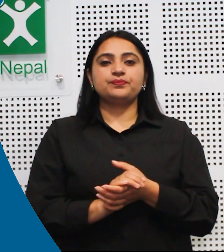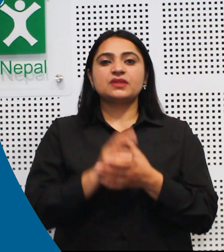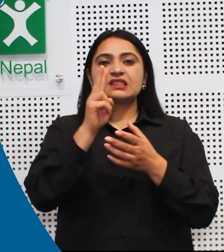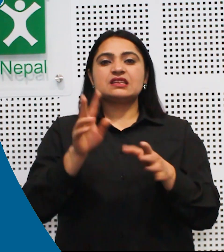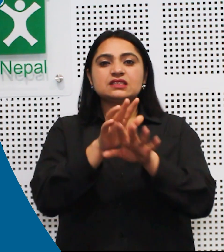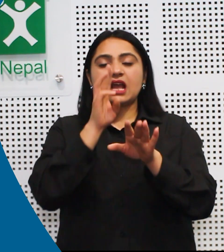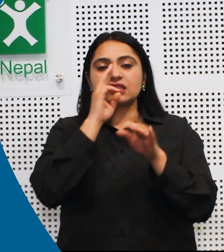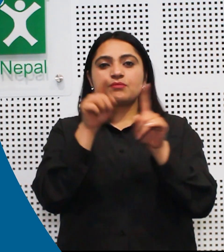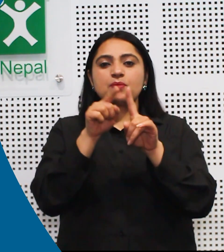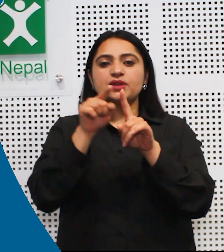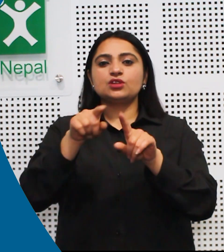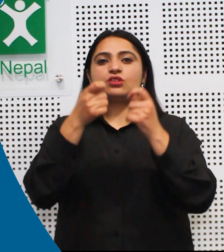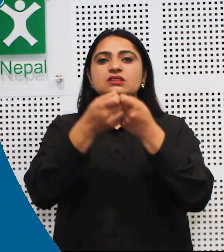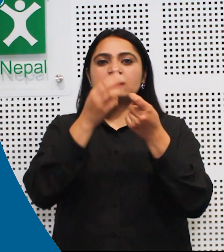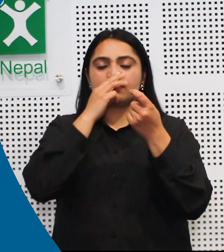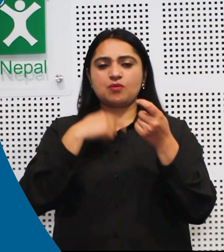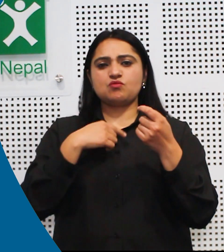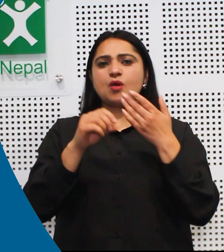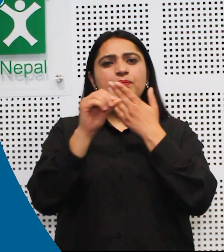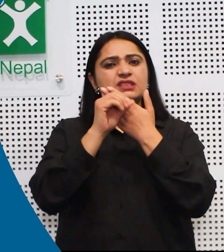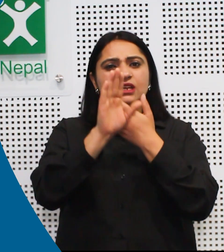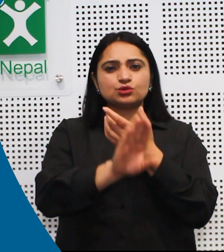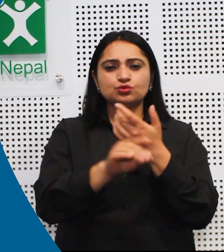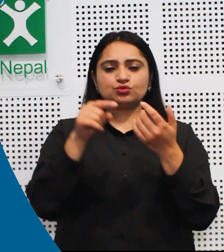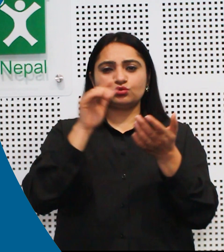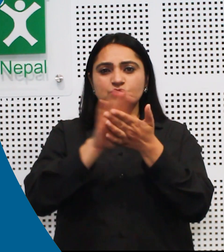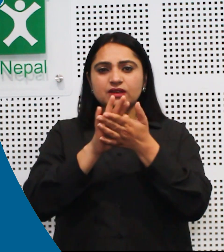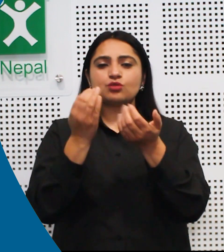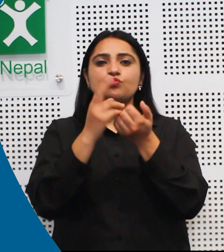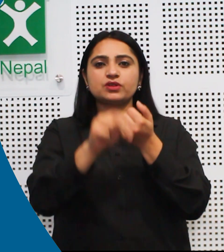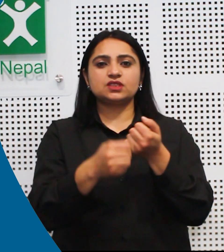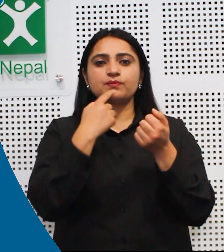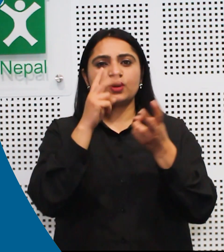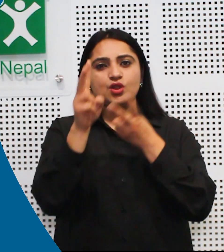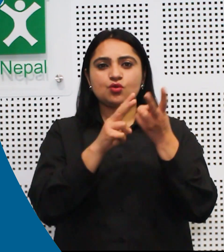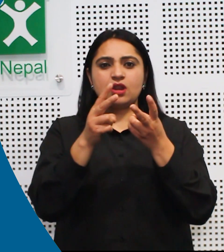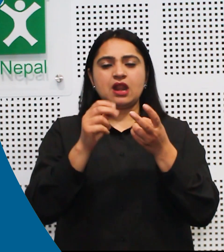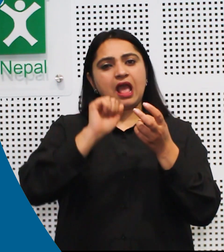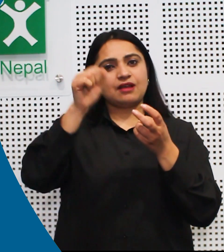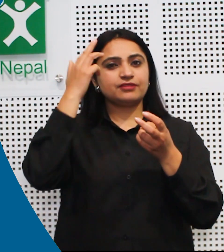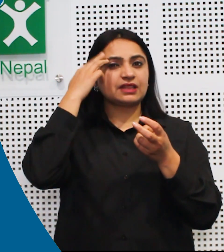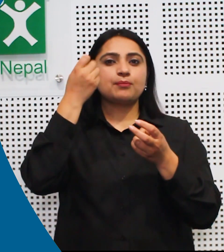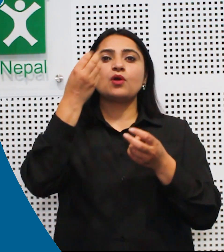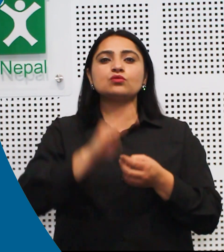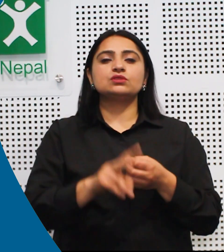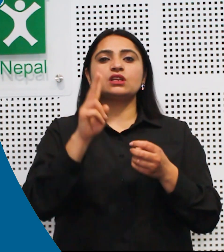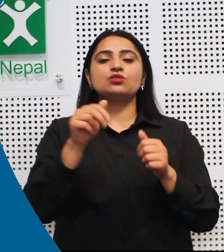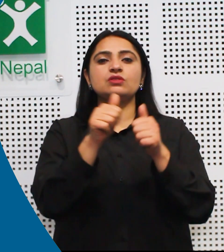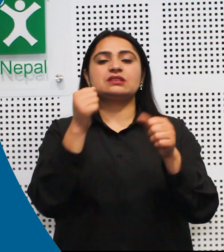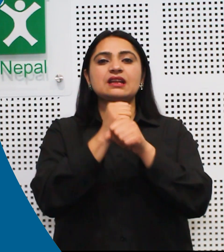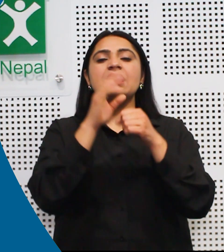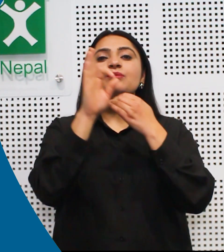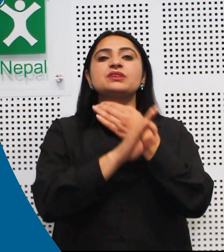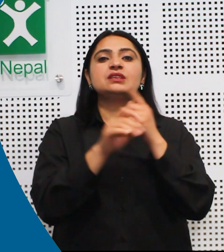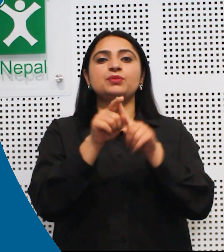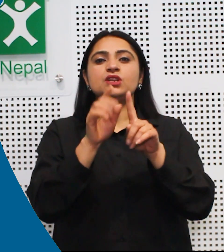त्यसको आधारमा पनि यो क्षेत्रमा चाहिँ म पछाडि छु, यसमा चाहिँ सुधार गर्नुपर्छ भन्ने खालको कुराहरू स्वतः उहाँले थाहा पाउनुहुन्छ। त्यो अनुसारको कार्यविधि पनि